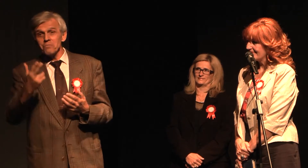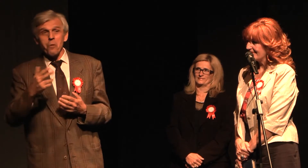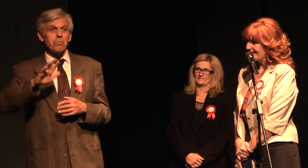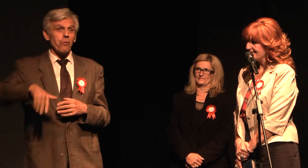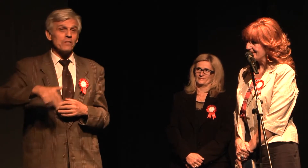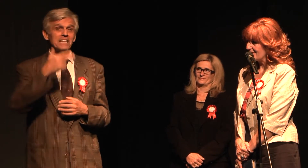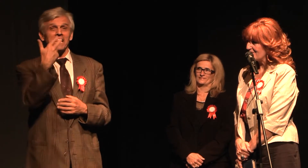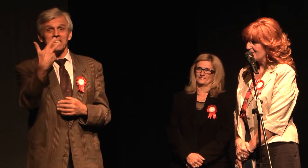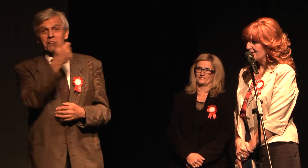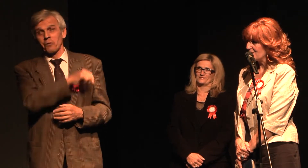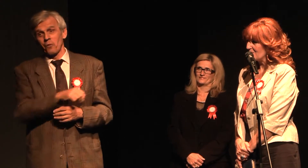da se vidimo i...